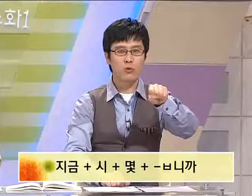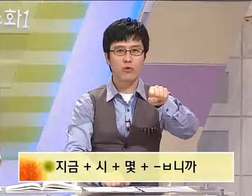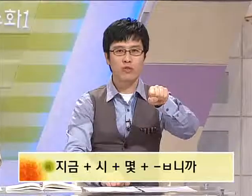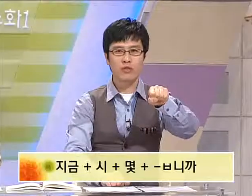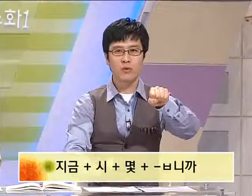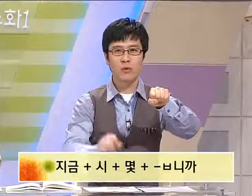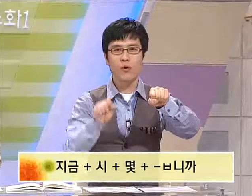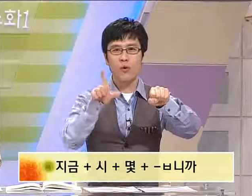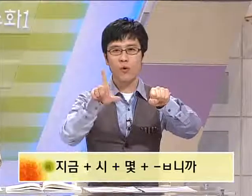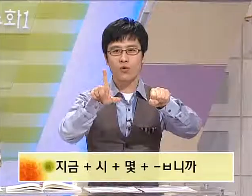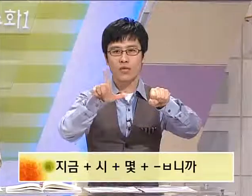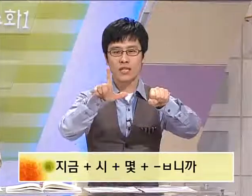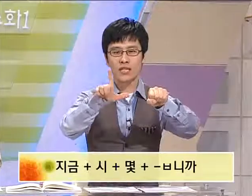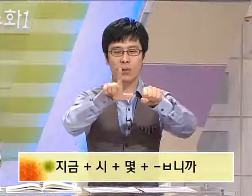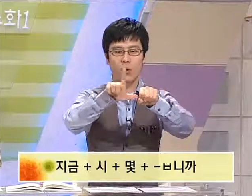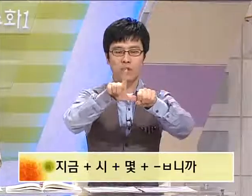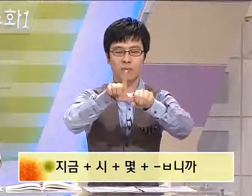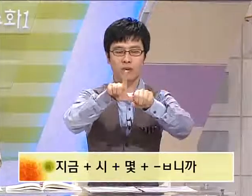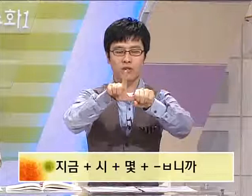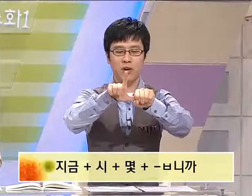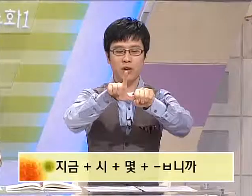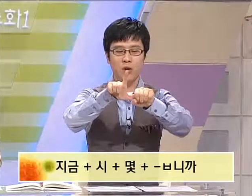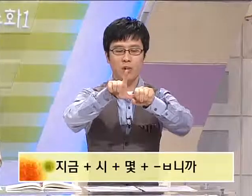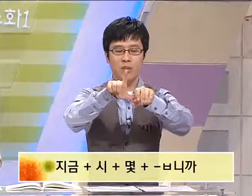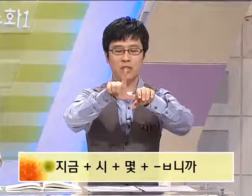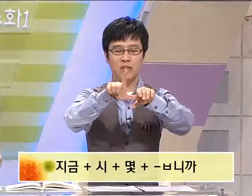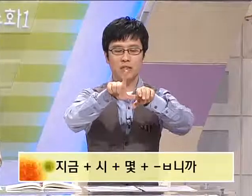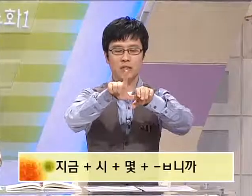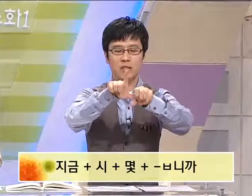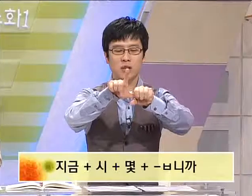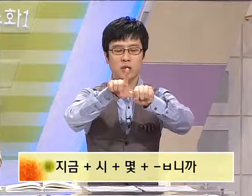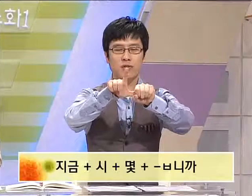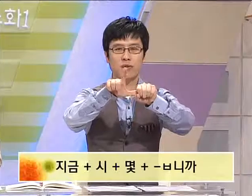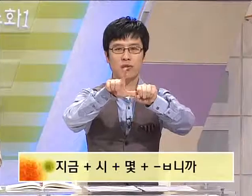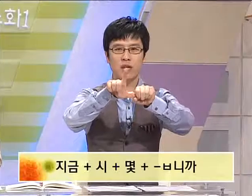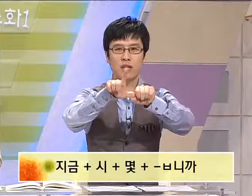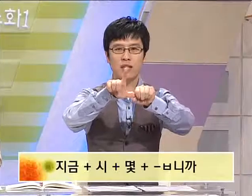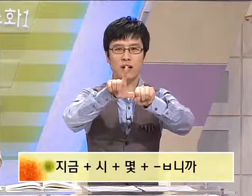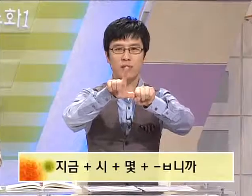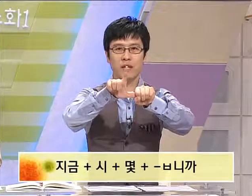주먹을 쥐시고 오른손은 일지어 오지를 펴서 오지 끝을 왼손으로 잡으신 다음에